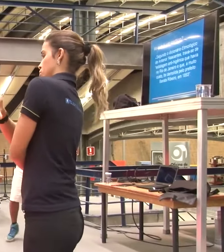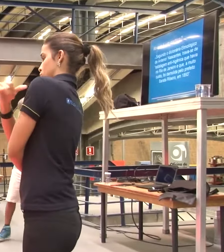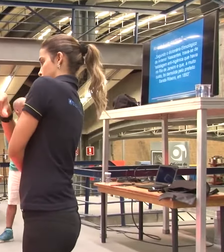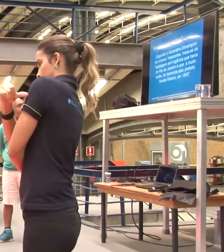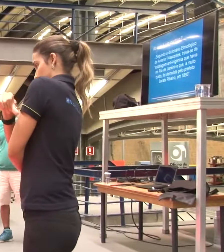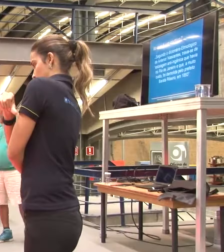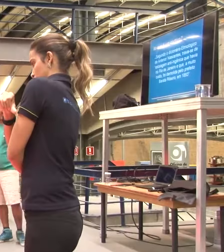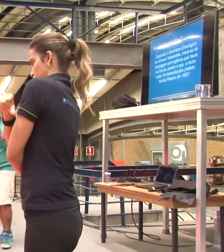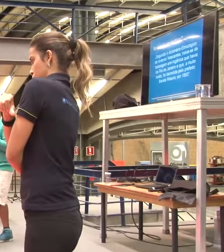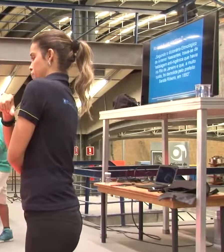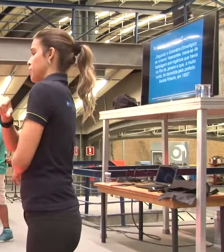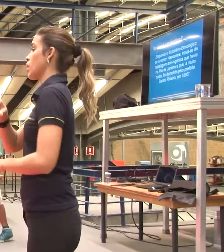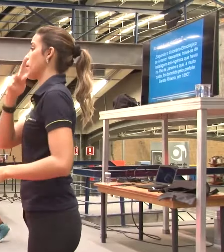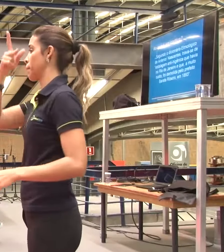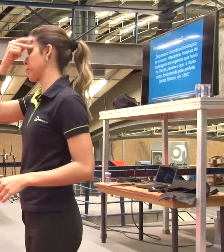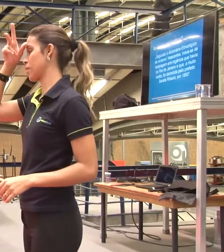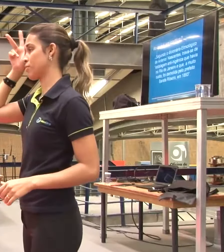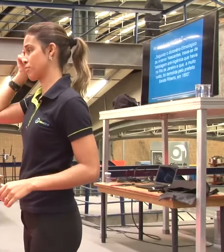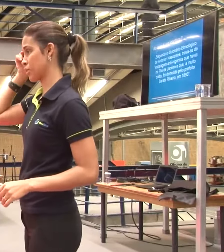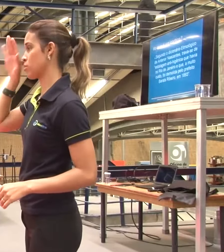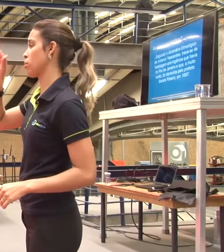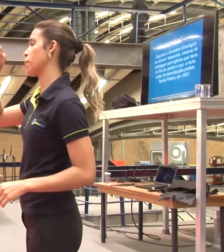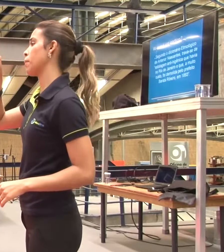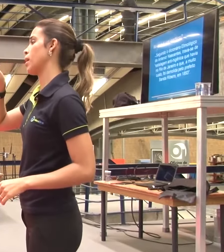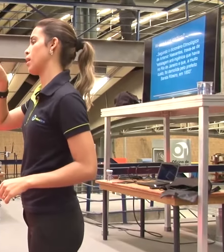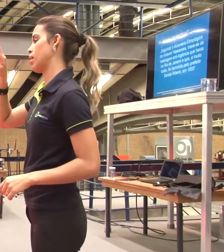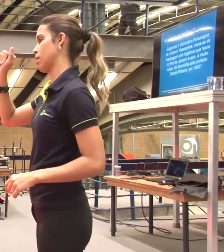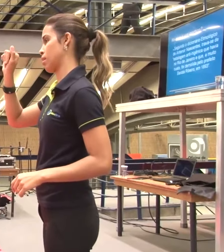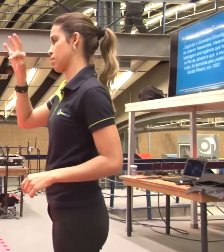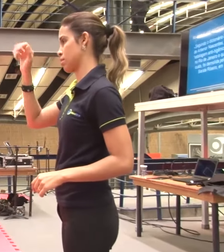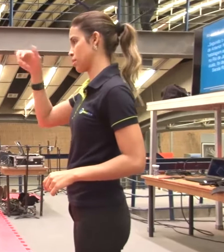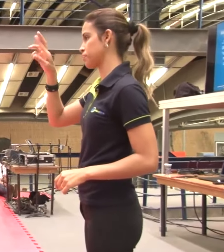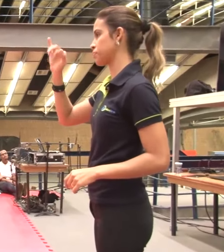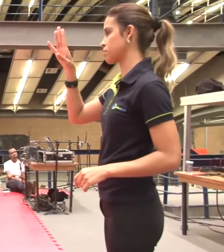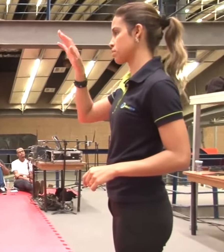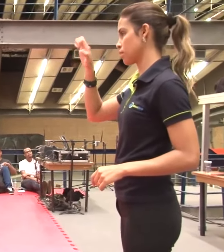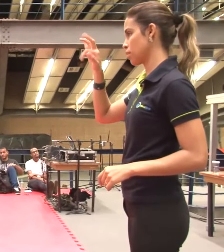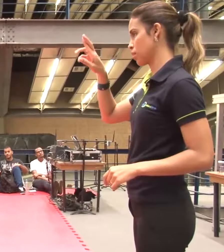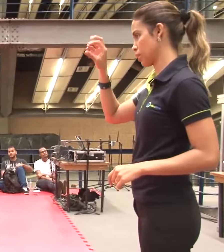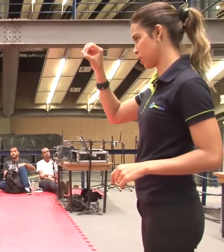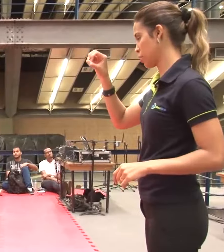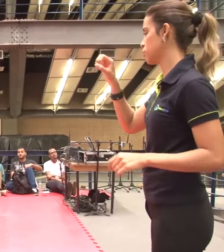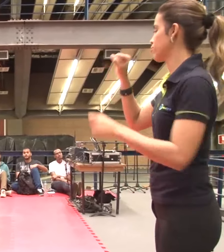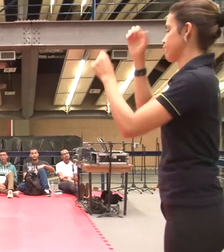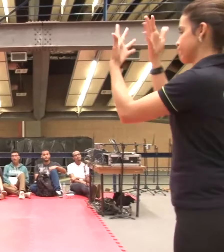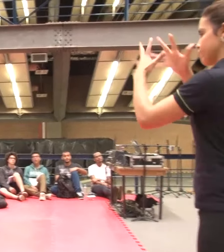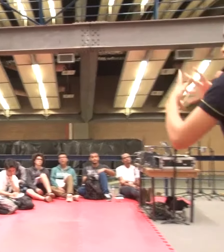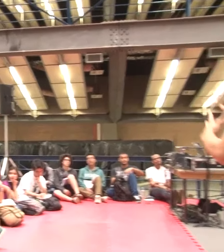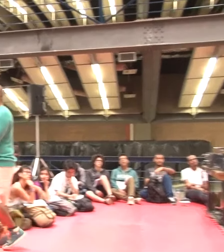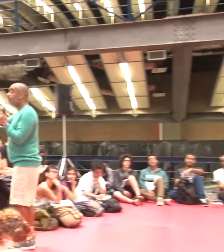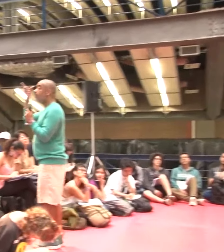custo foi demolida pelo prefeito Barata Ribeiro em 1893. Qual é o nome dessa